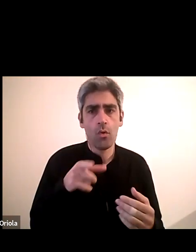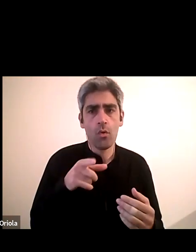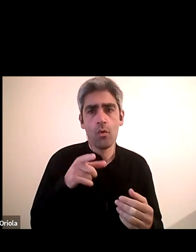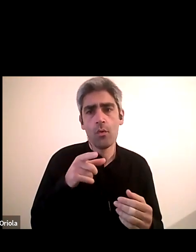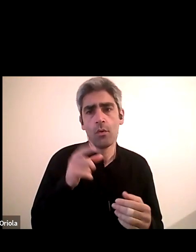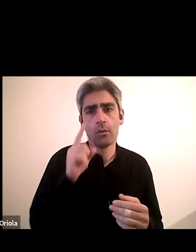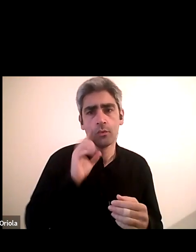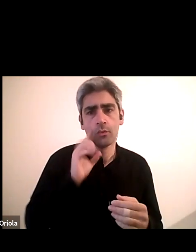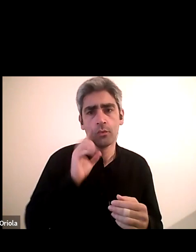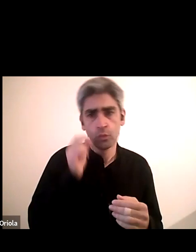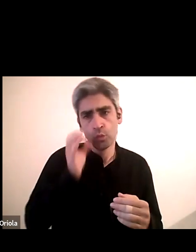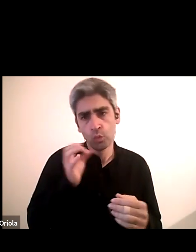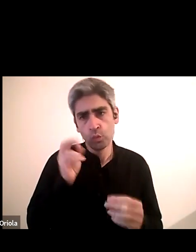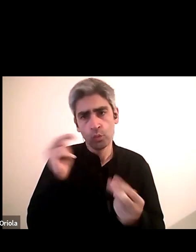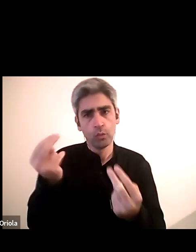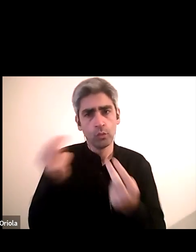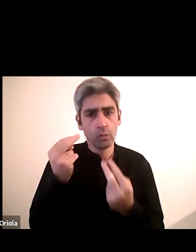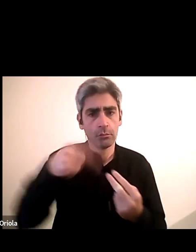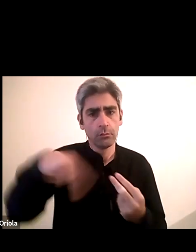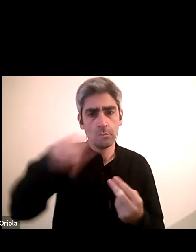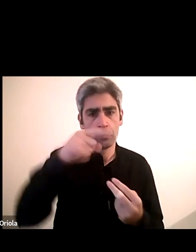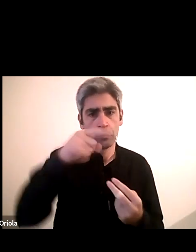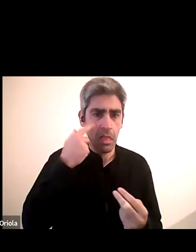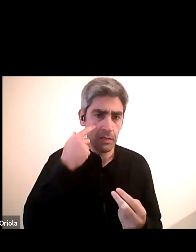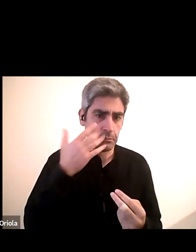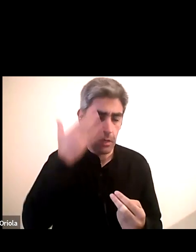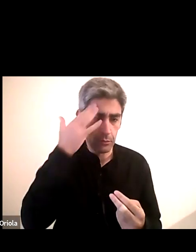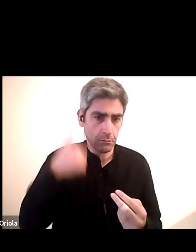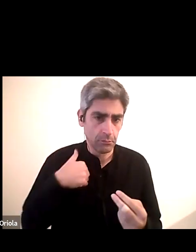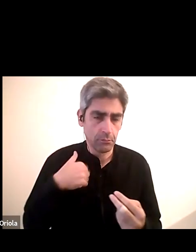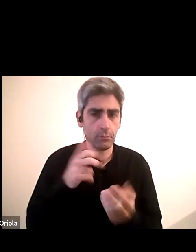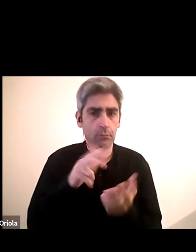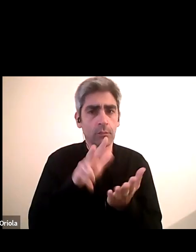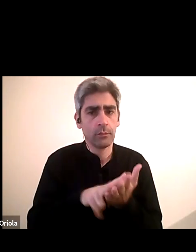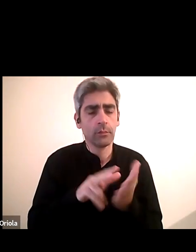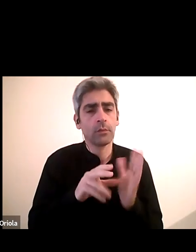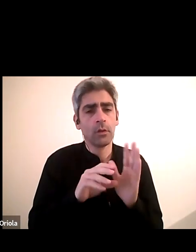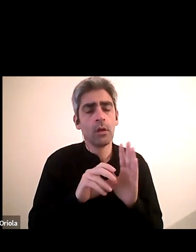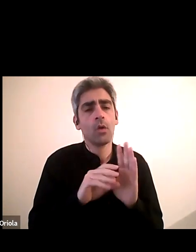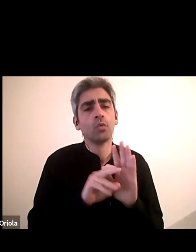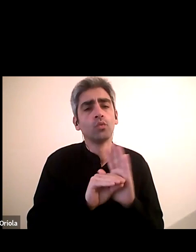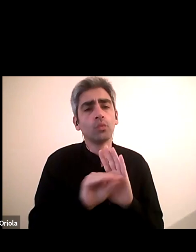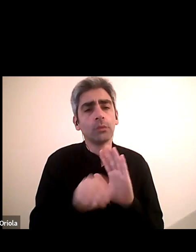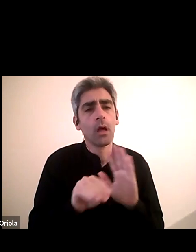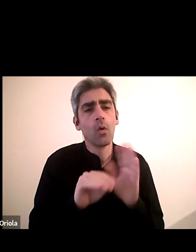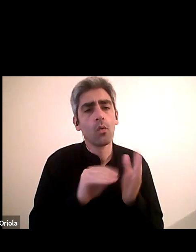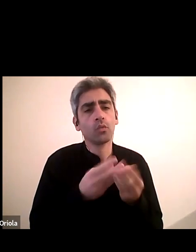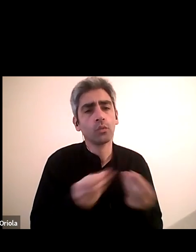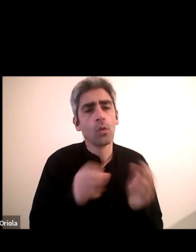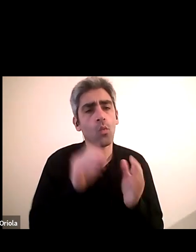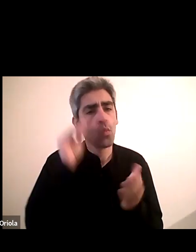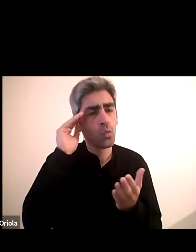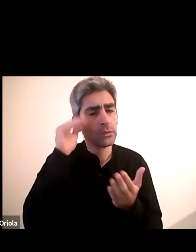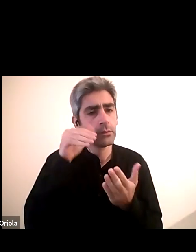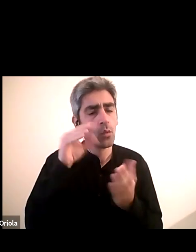as senhoras e os senhores que estão a assistir, com certeza que conhecem, aprovado por uma resolução do Conselho de Ministros, um plano de ação da SST